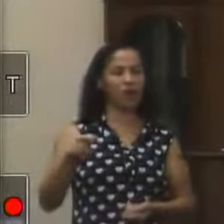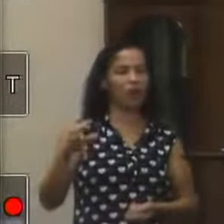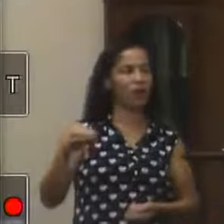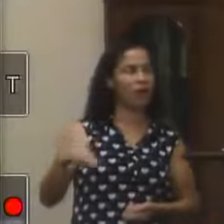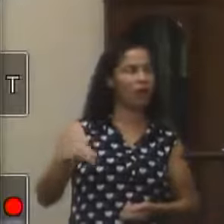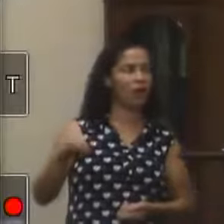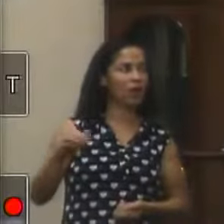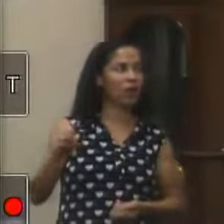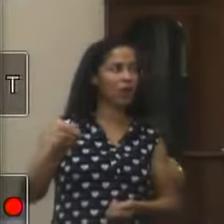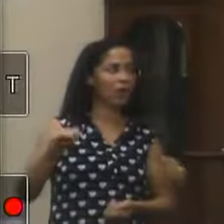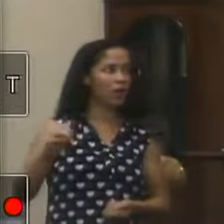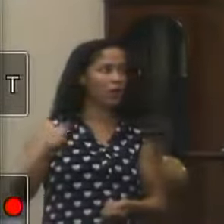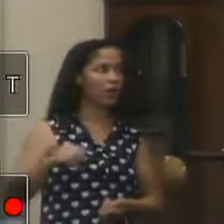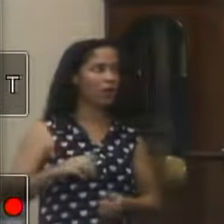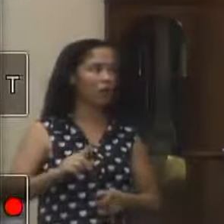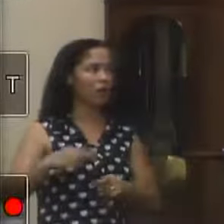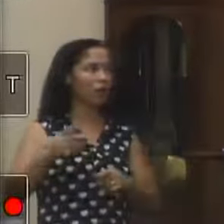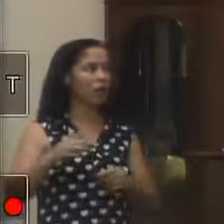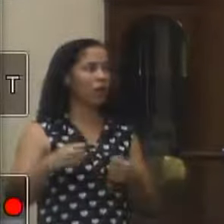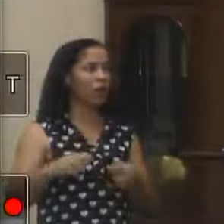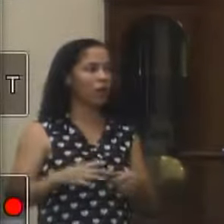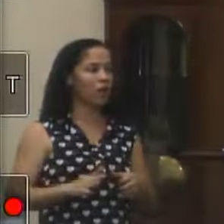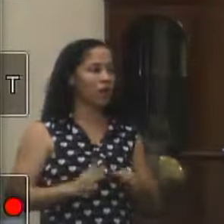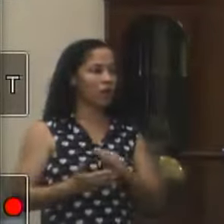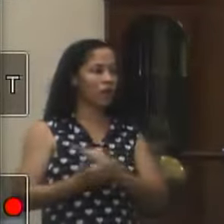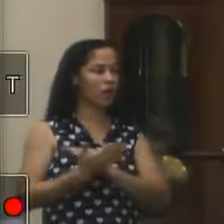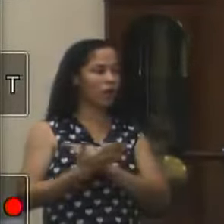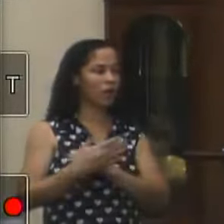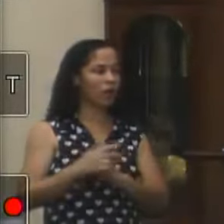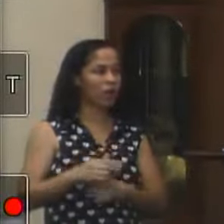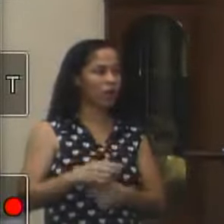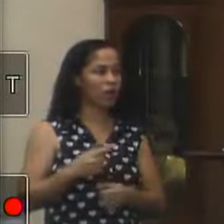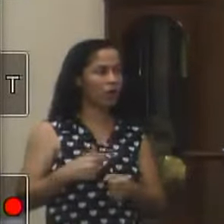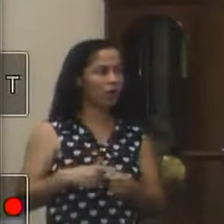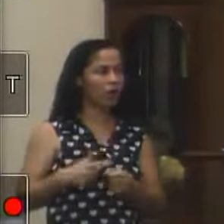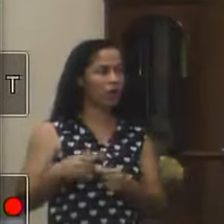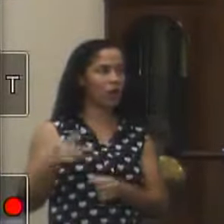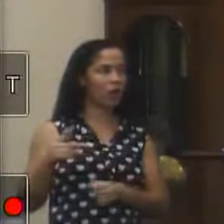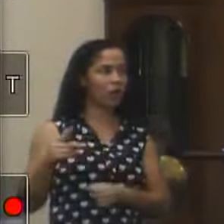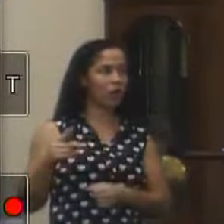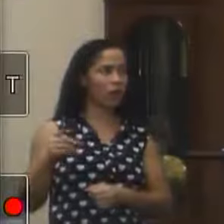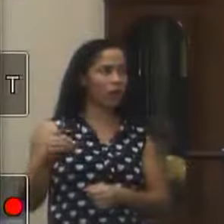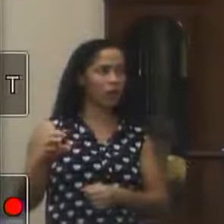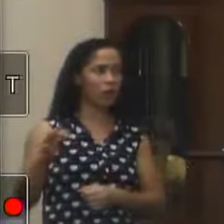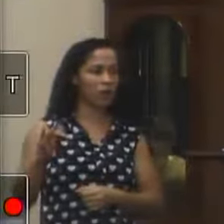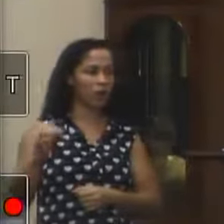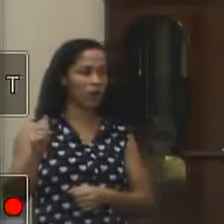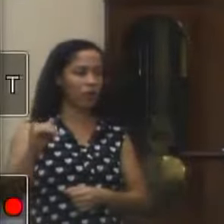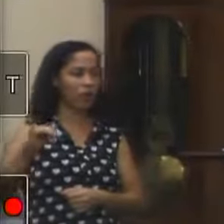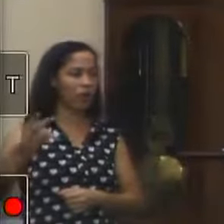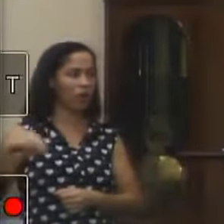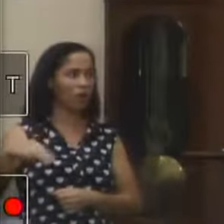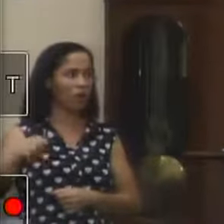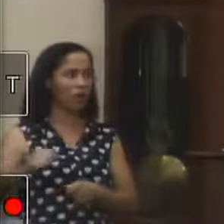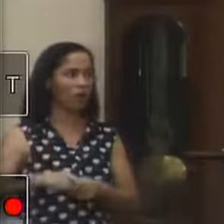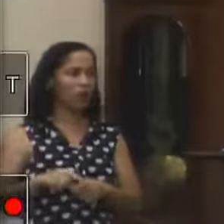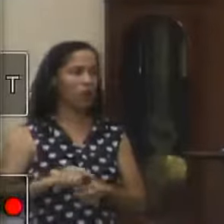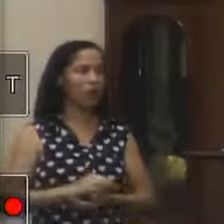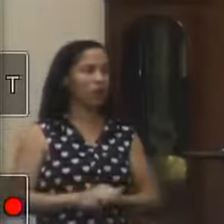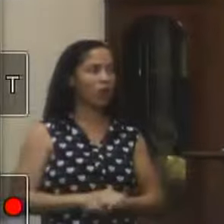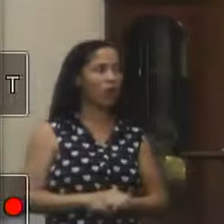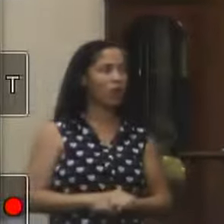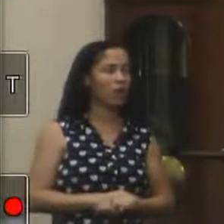eu acredito que vai melhorar muito aquela parte baixa do bairro de Fátima, ali, a parte baixa ali, onde não é do asfalto. Porque ali,